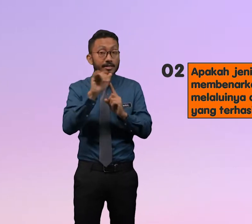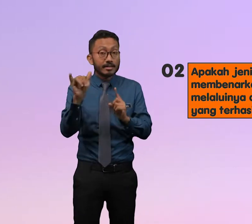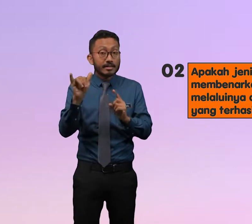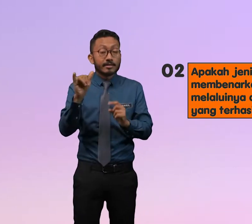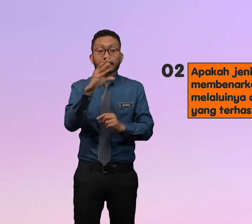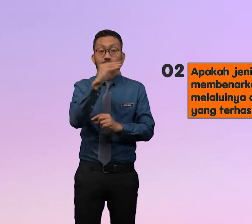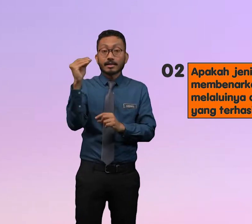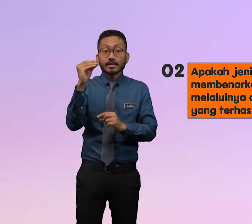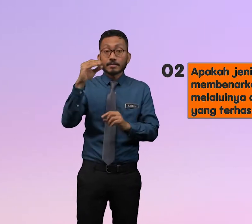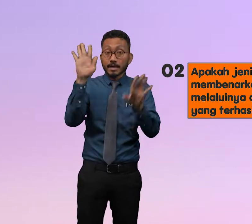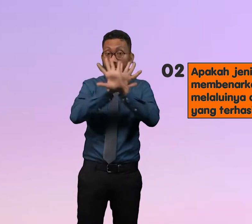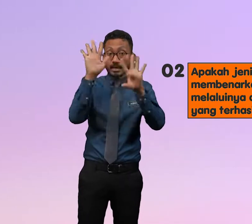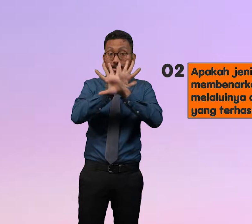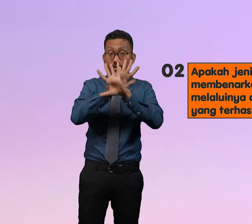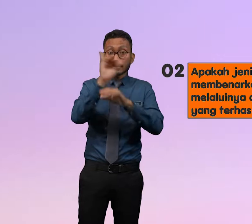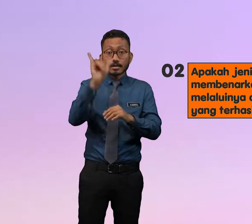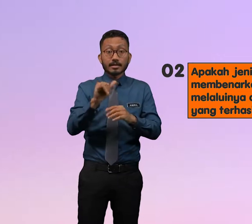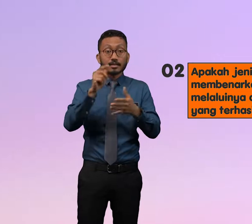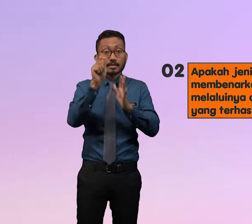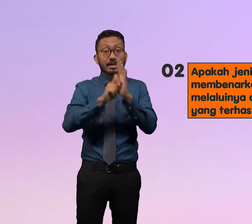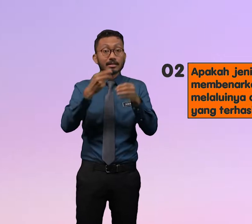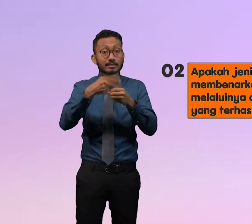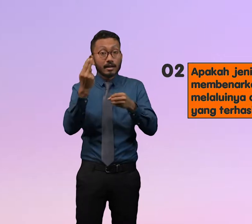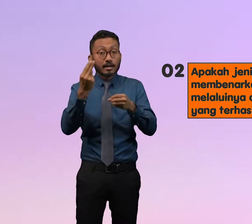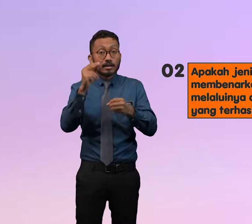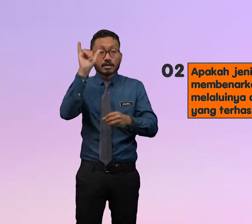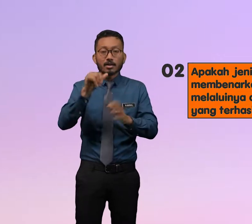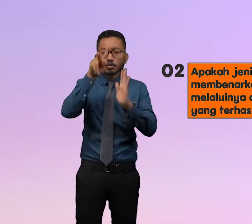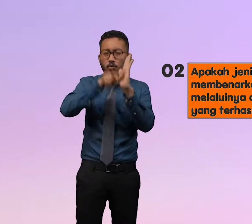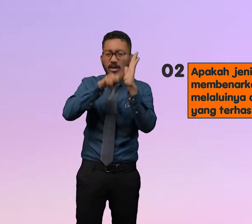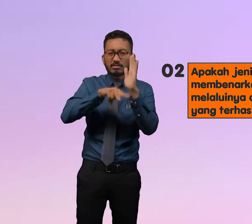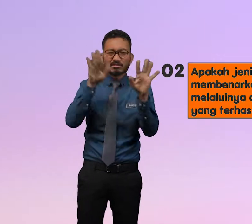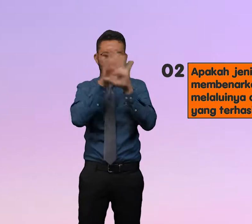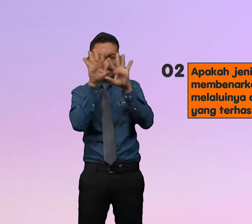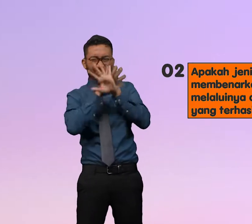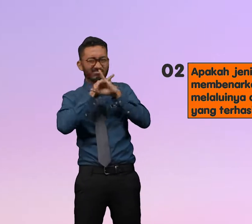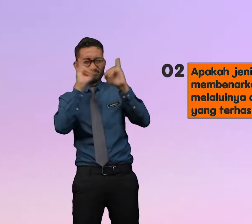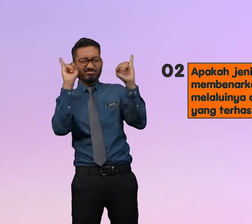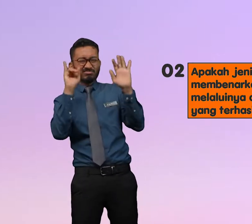nak dan bayar-bayar yang terakhir yang kurang-kurang.